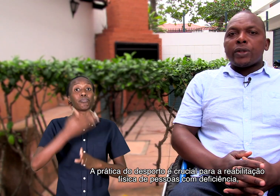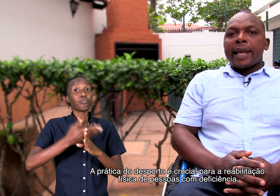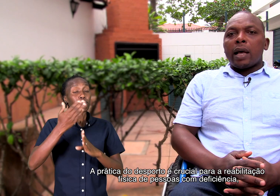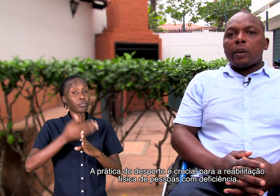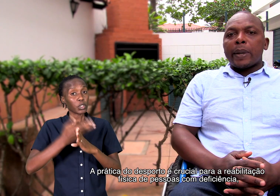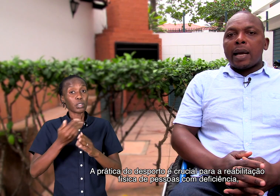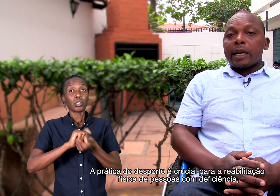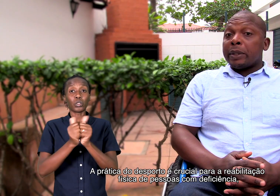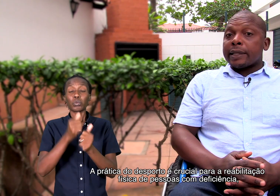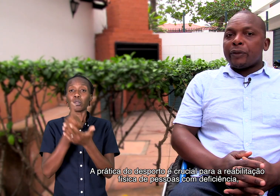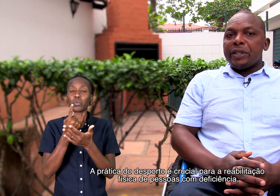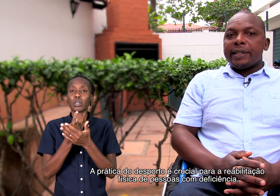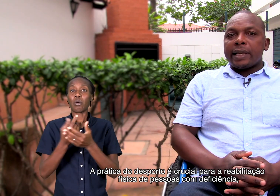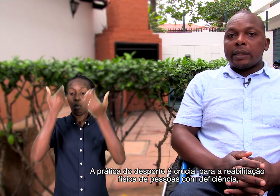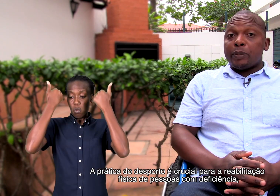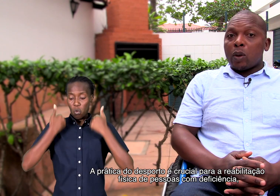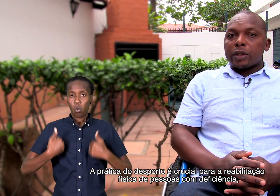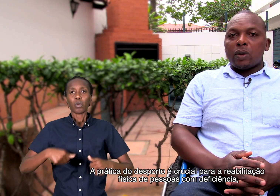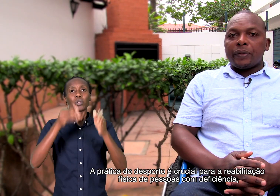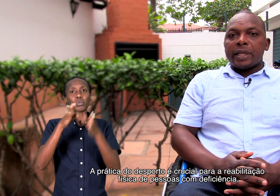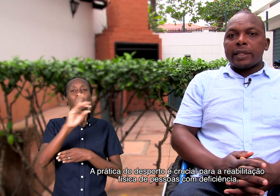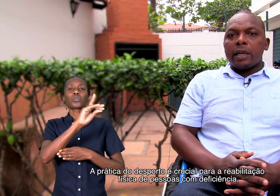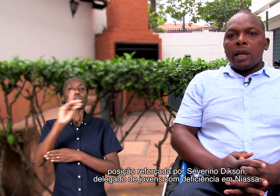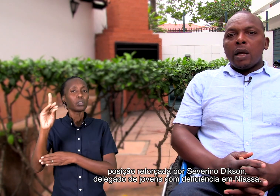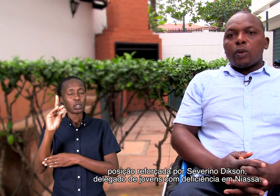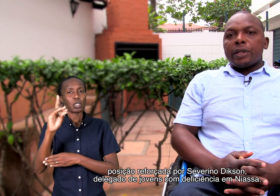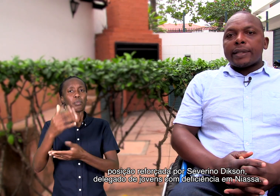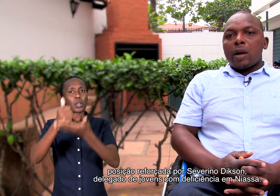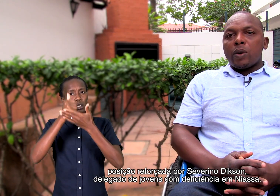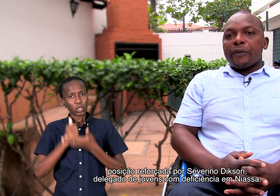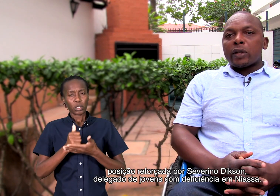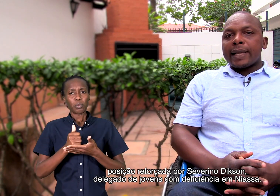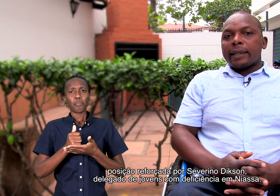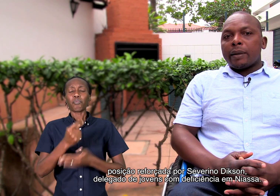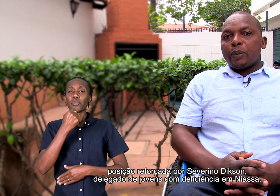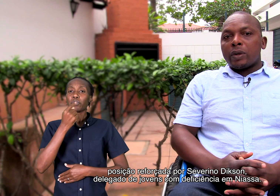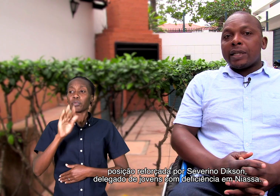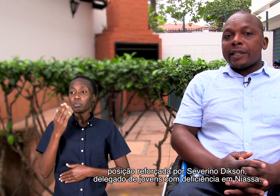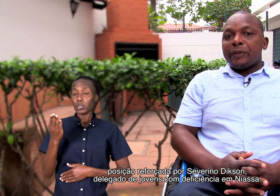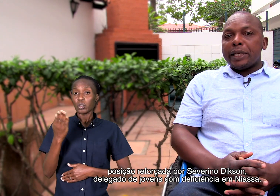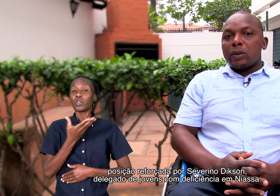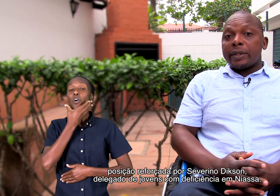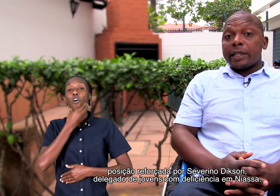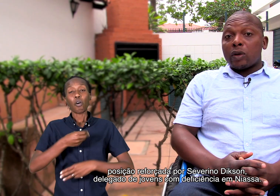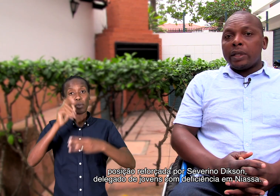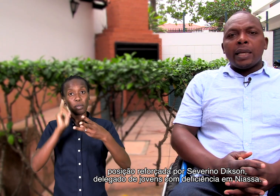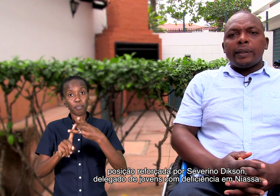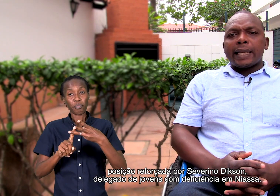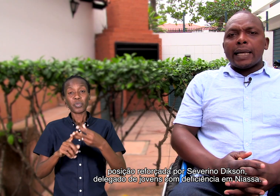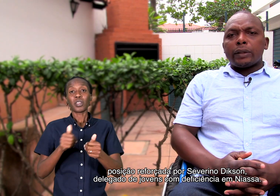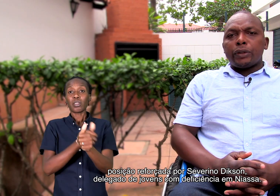é crucial para a reabilitação física de pessoas com deficiência, posição reforçada por Severino